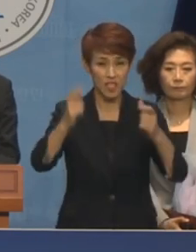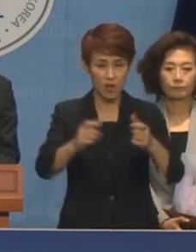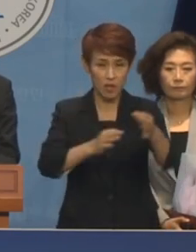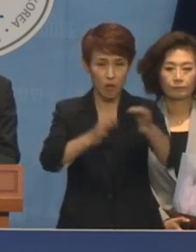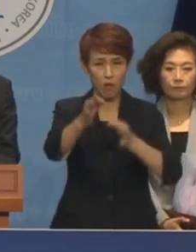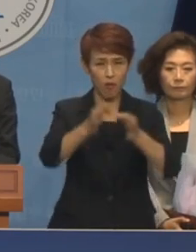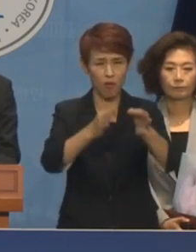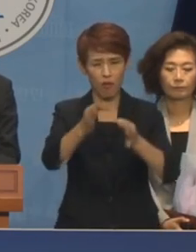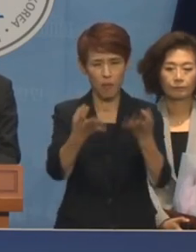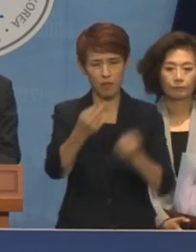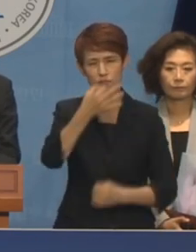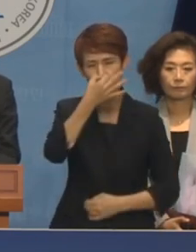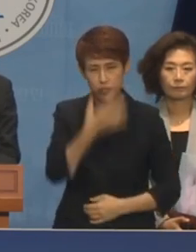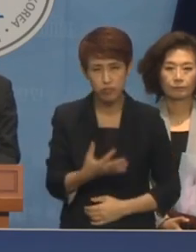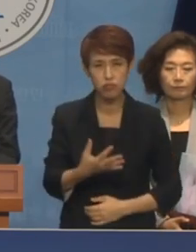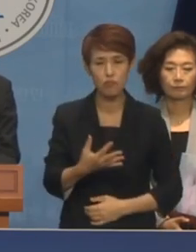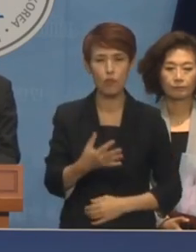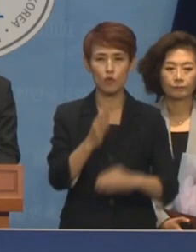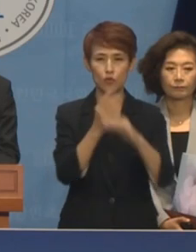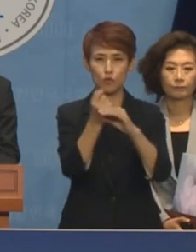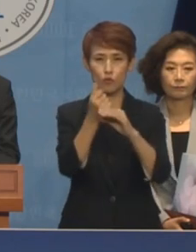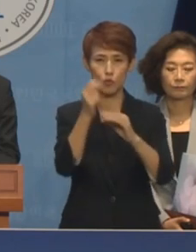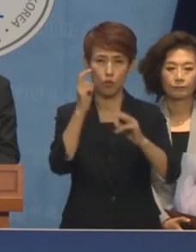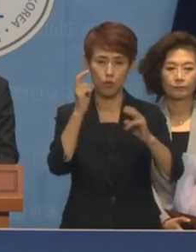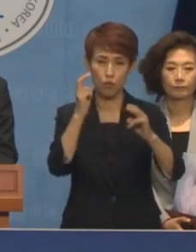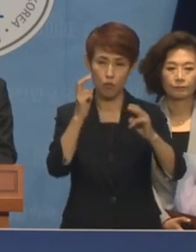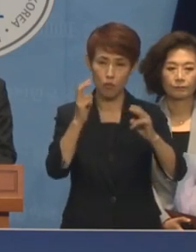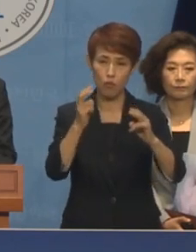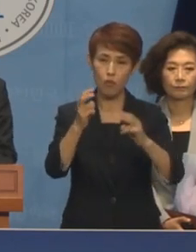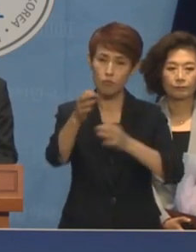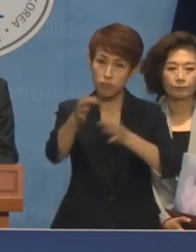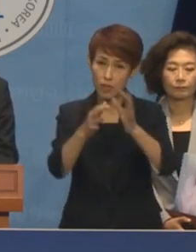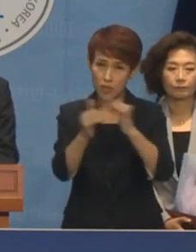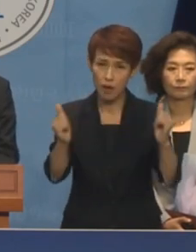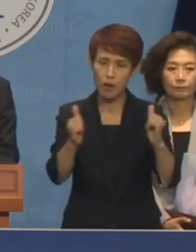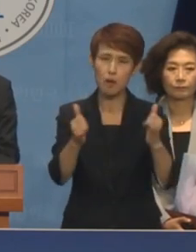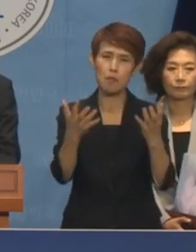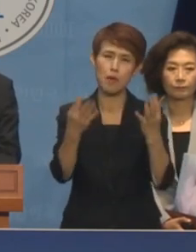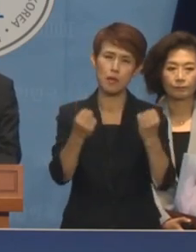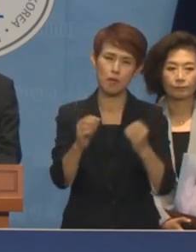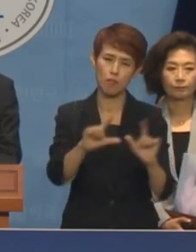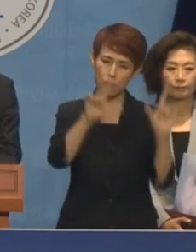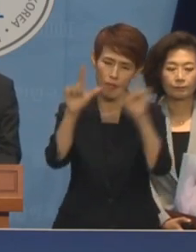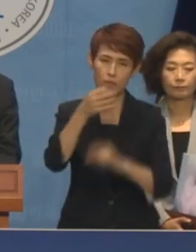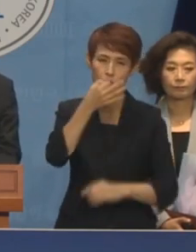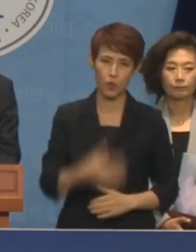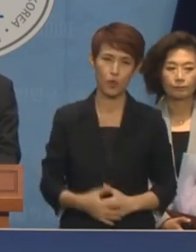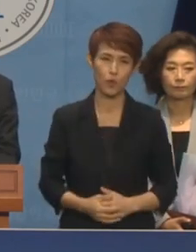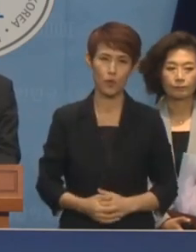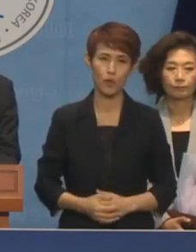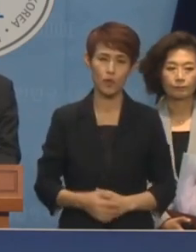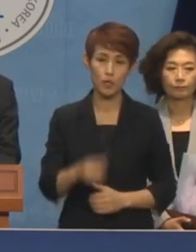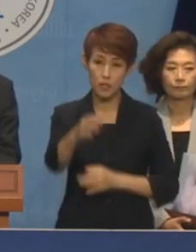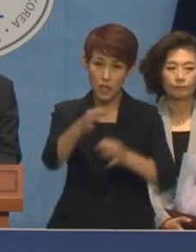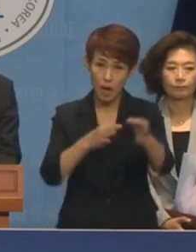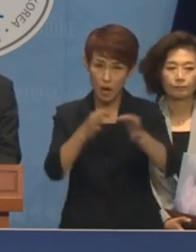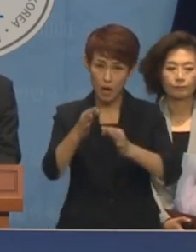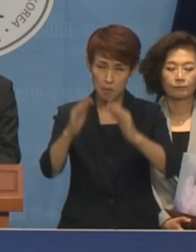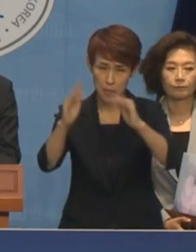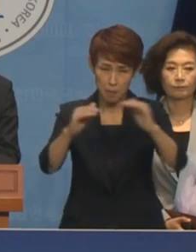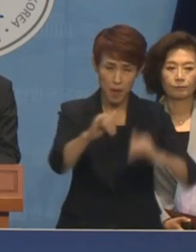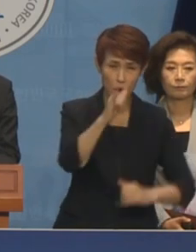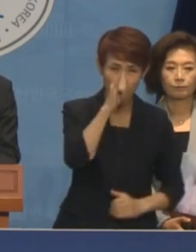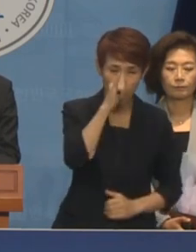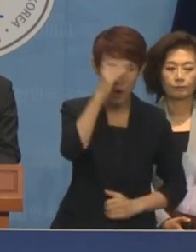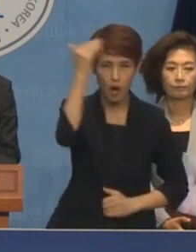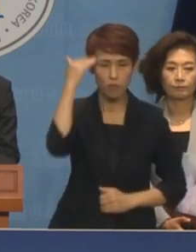붕괴와 함께 지역 중소상공인들의 생계가 크게 위협받고 있습니다. 지역 상권의 붕괴는 결국 대한민국